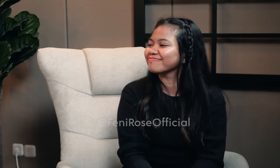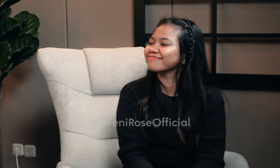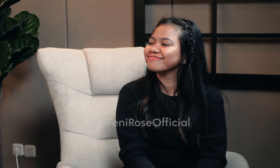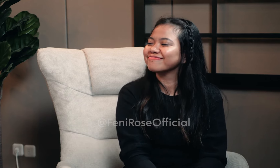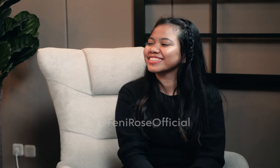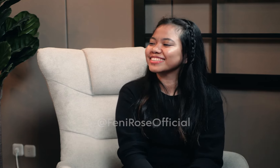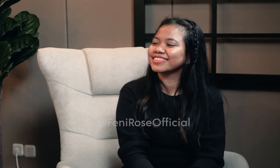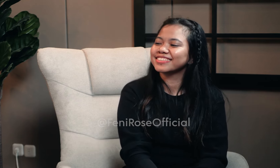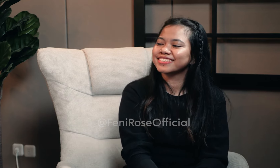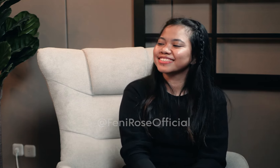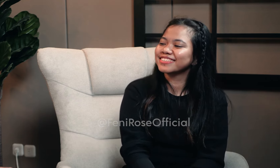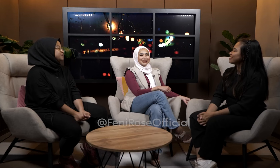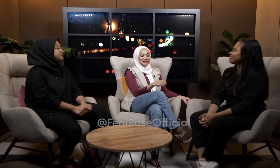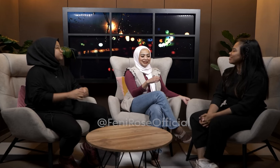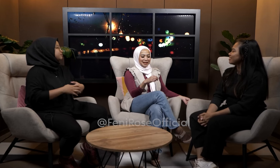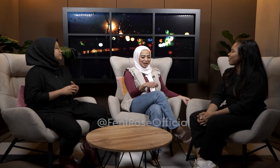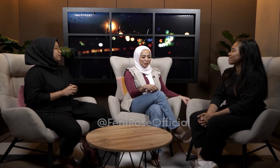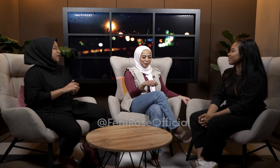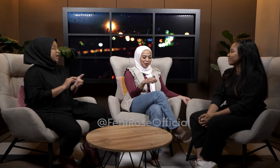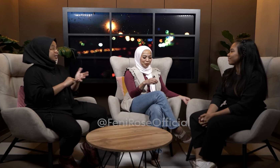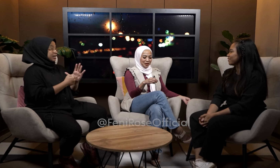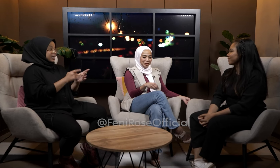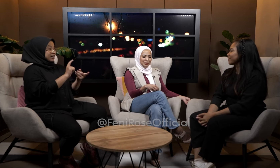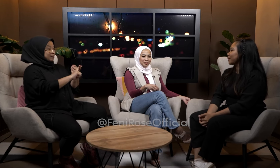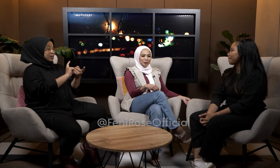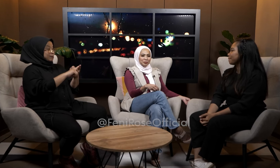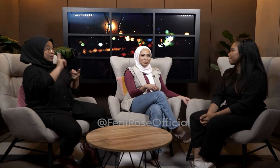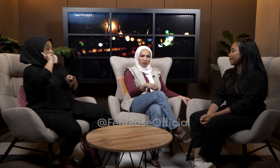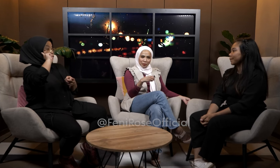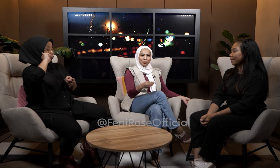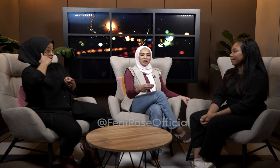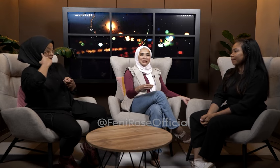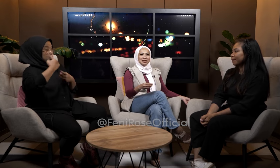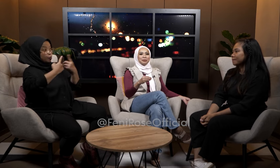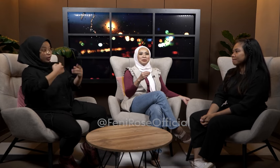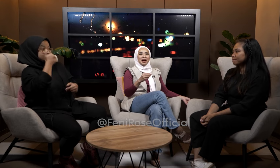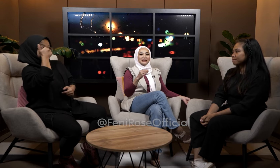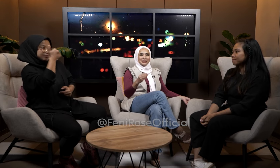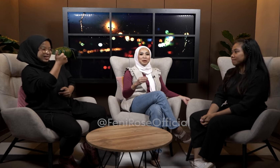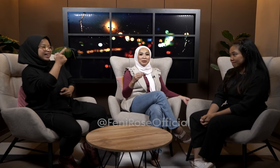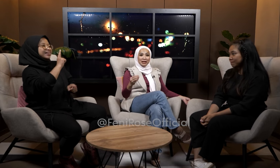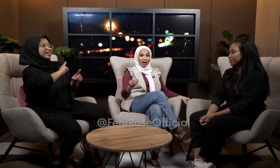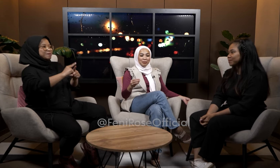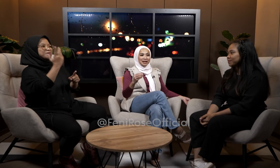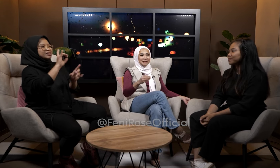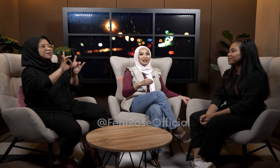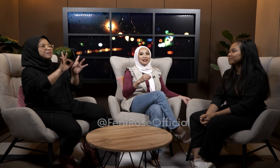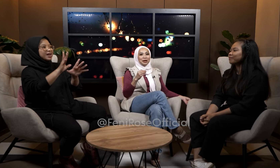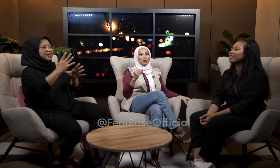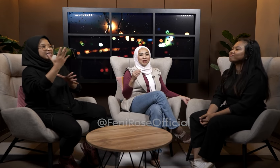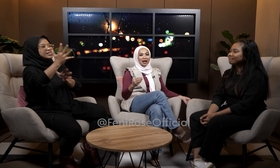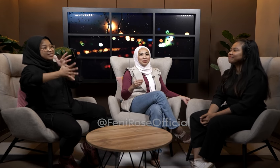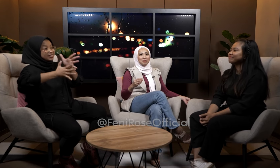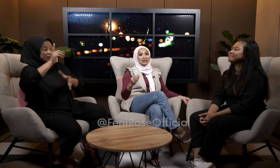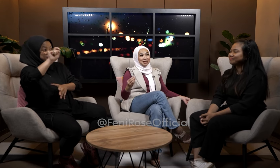tuli lain seperti itu J sekali lagi bahwa teman tuli ini bisa berkomunikasi tapi bahasanya berbeda bahasanya adalah dengan menggunakan bahasa